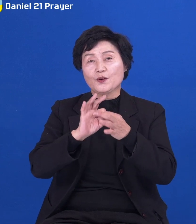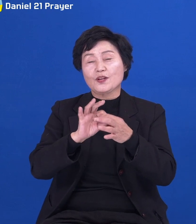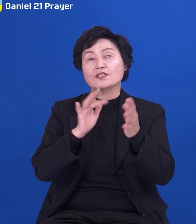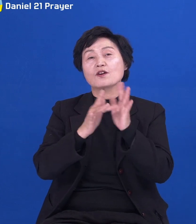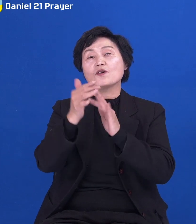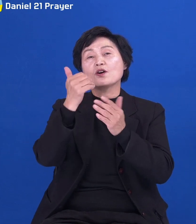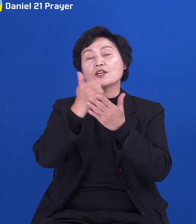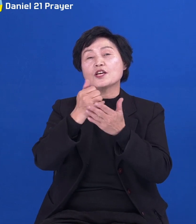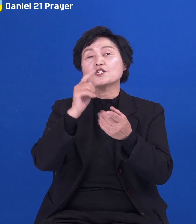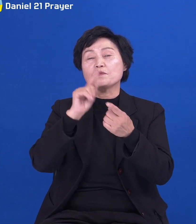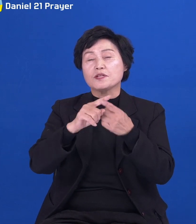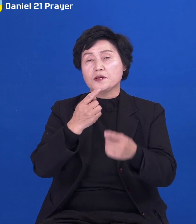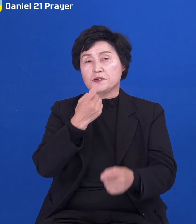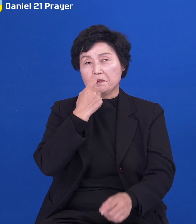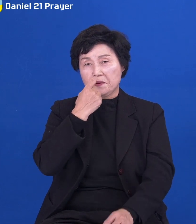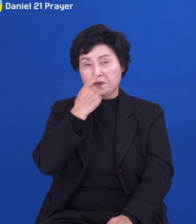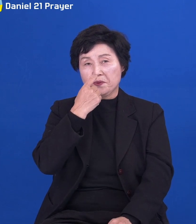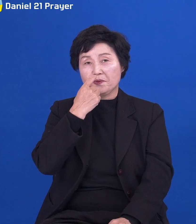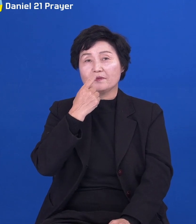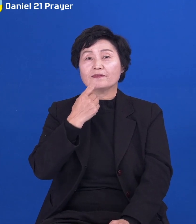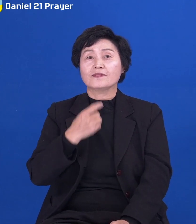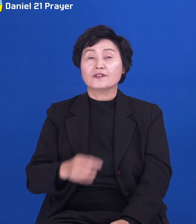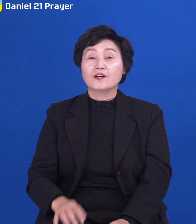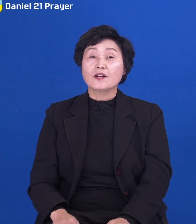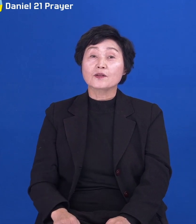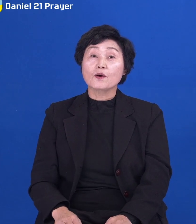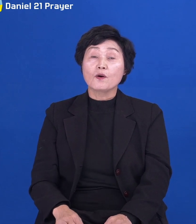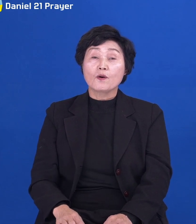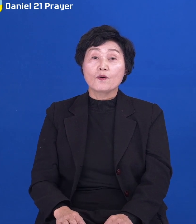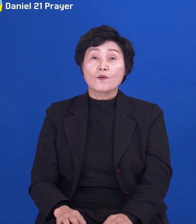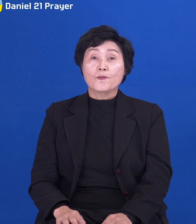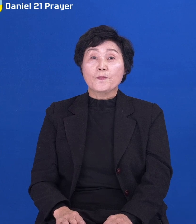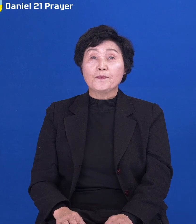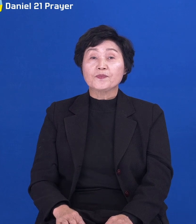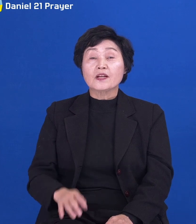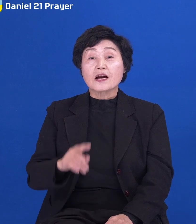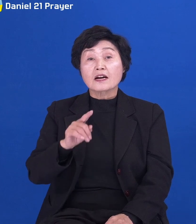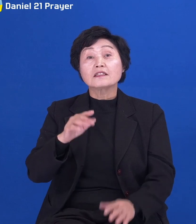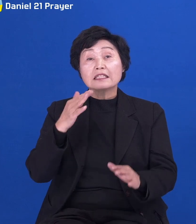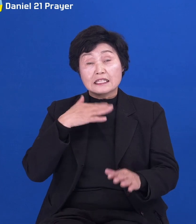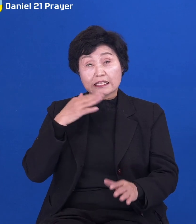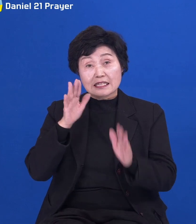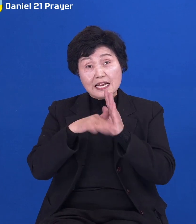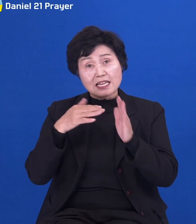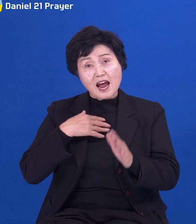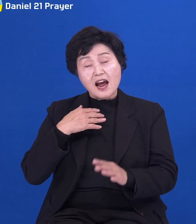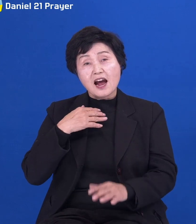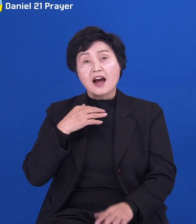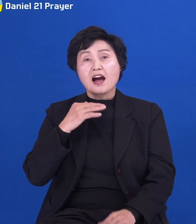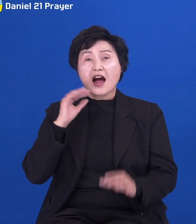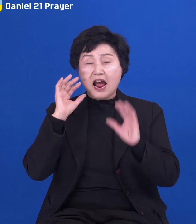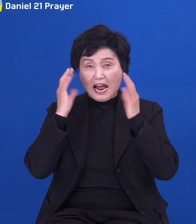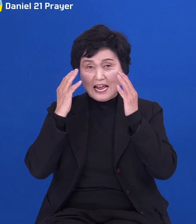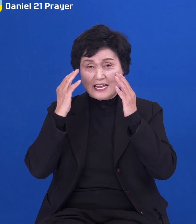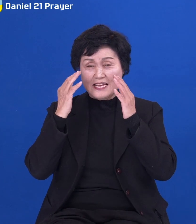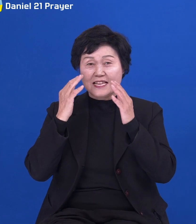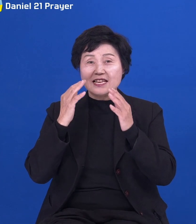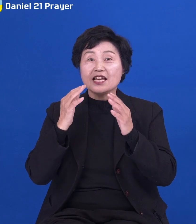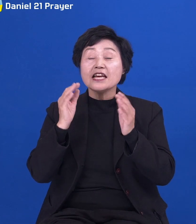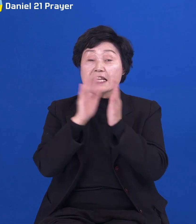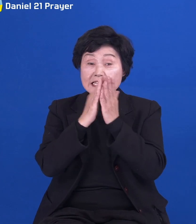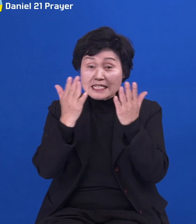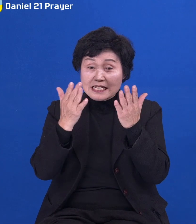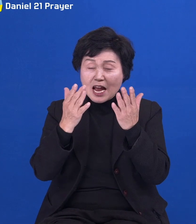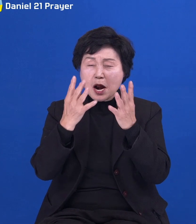산에서는 이제 낮에 일하고 밤에는 학기 크게 없었어요. 어른들이 살지만 저는 그때 애였으니까요. 나는 할렐루야 아줌마였다. 밥 짓는